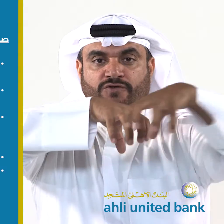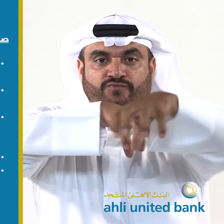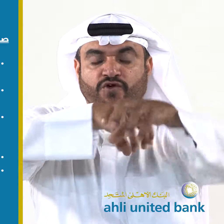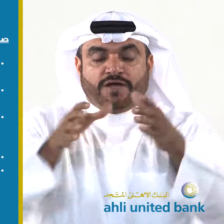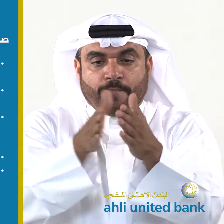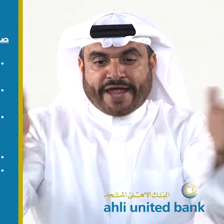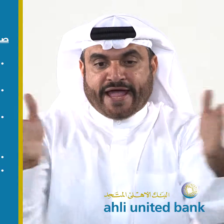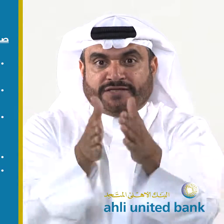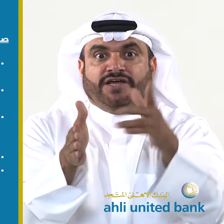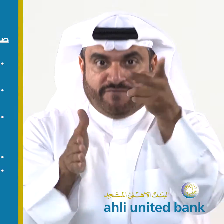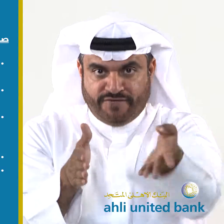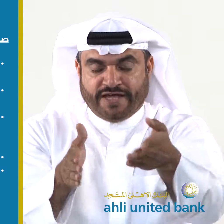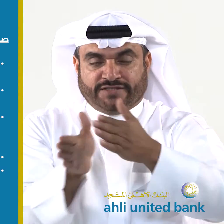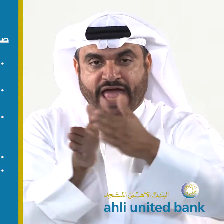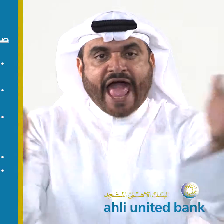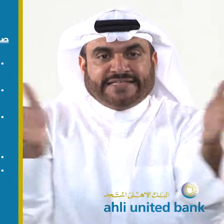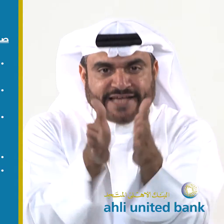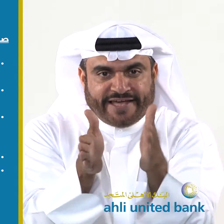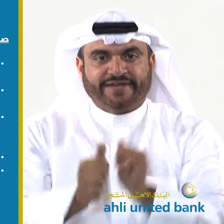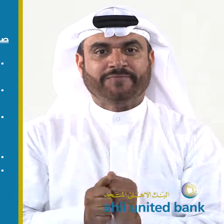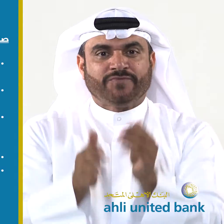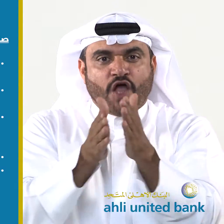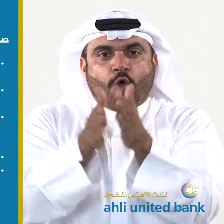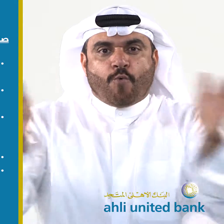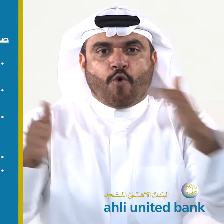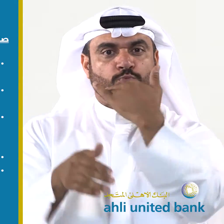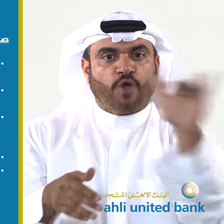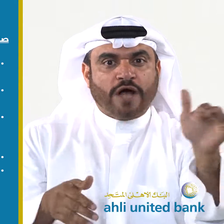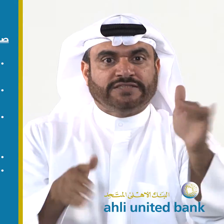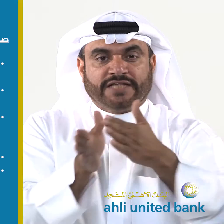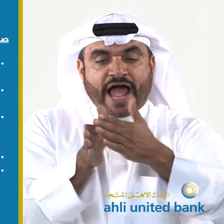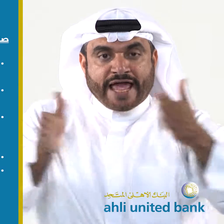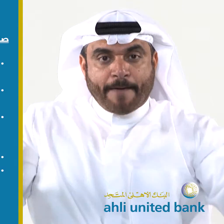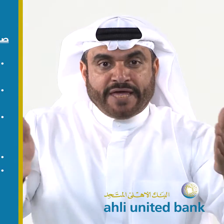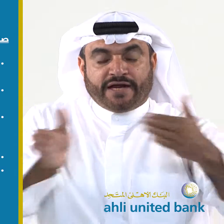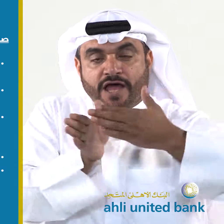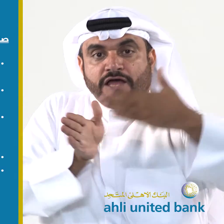وبأحجام مختلفة ما بين صغيرة، متوسطة، كبيرة وكبيرة جداً.